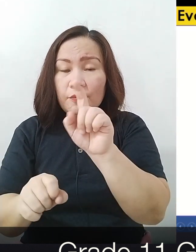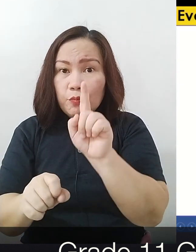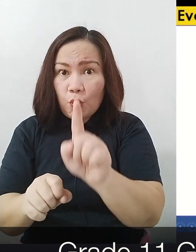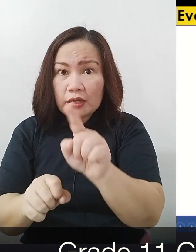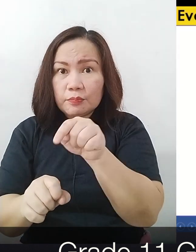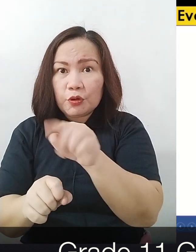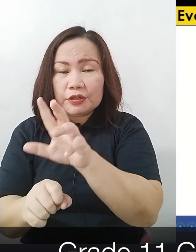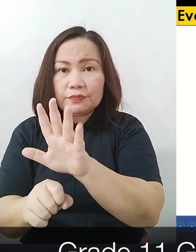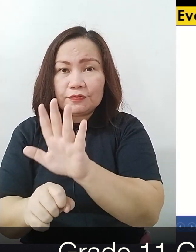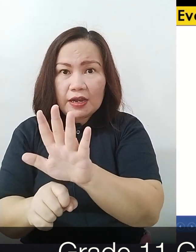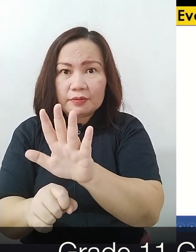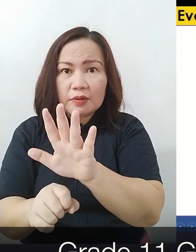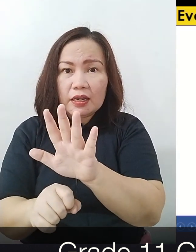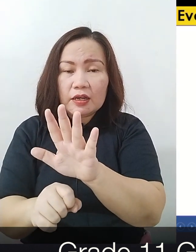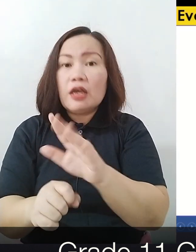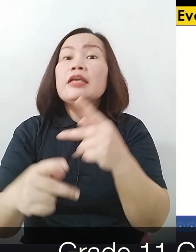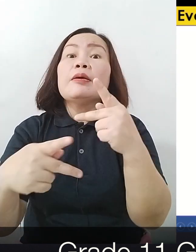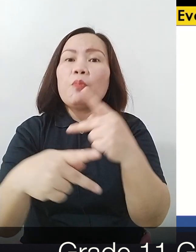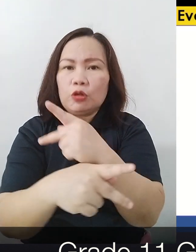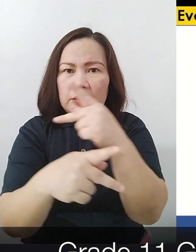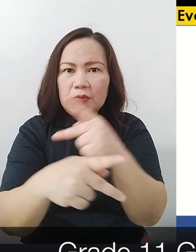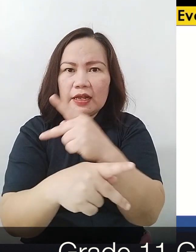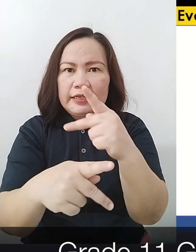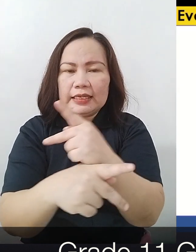anong operation ang gagamitin?